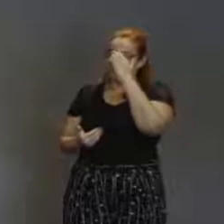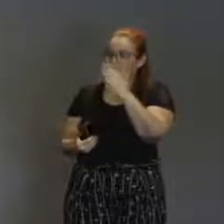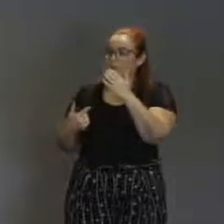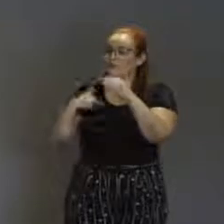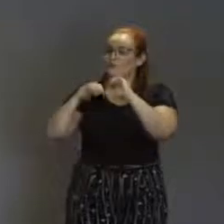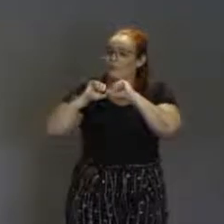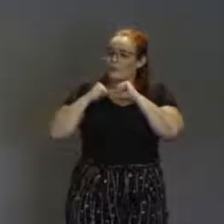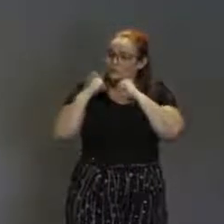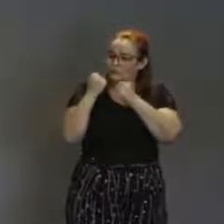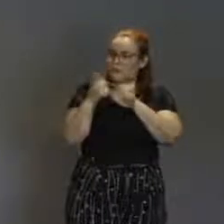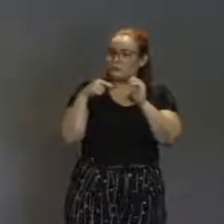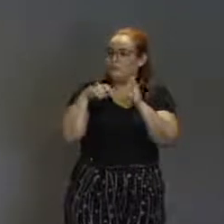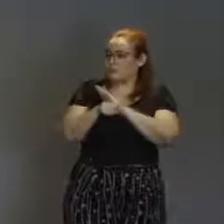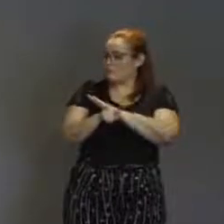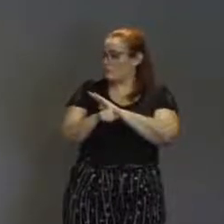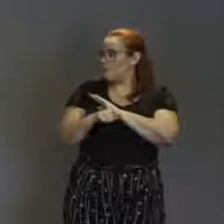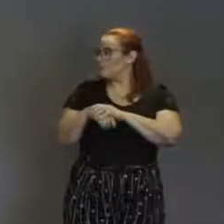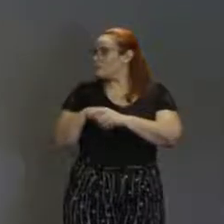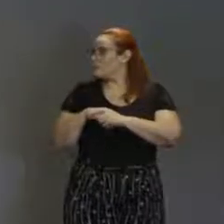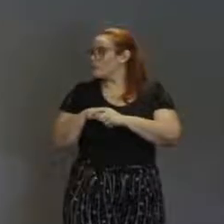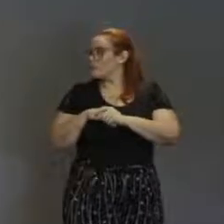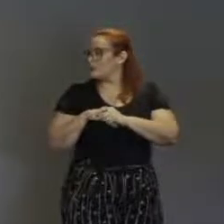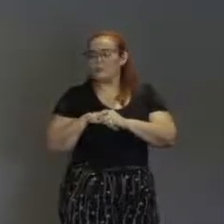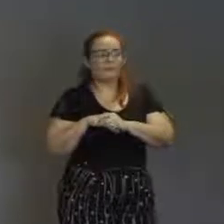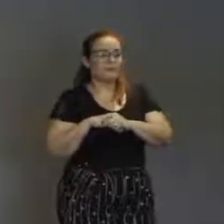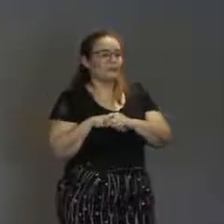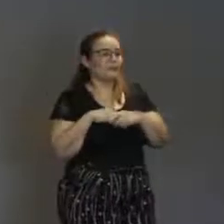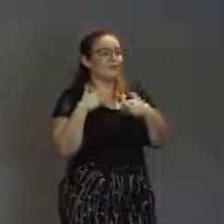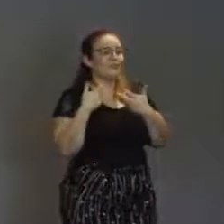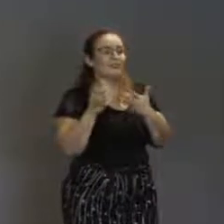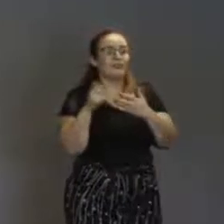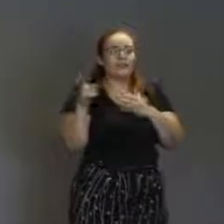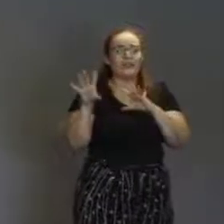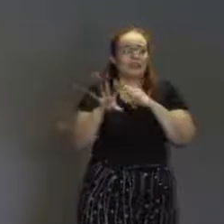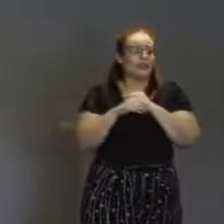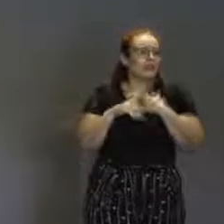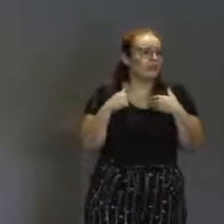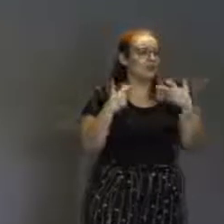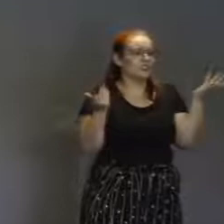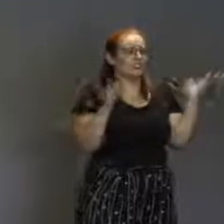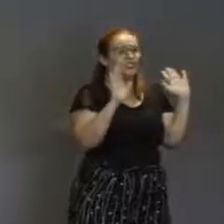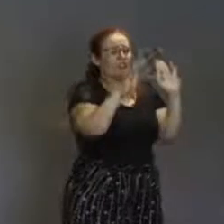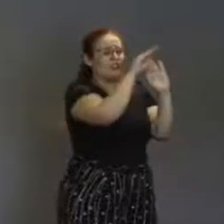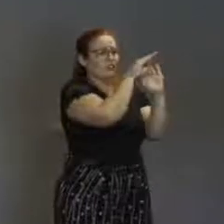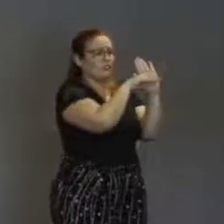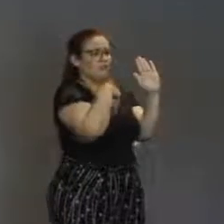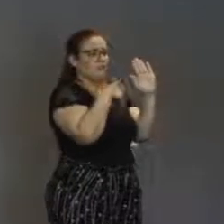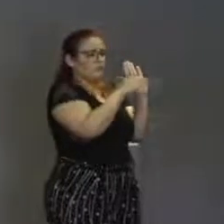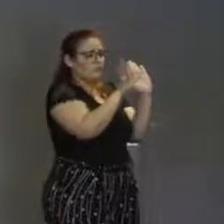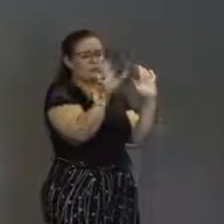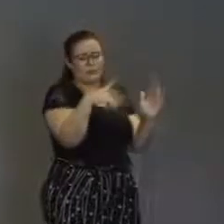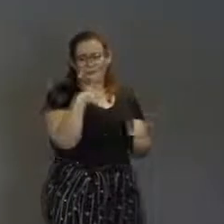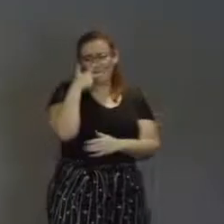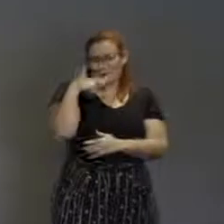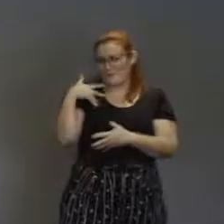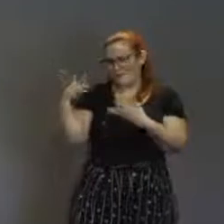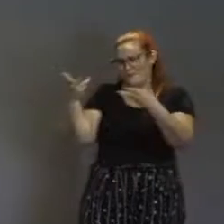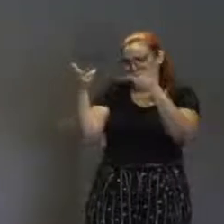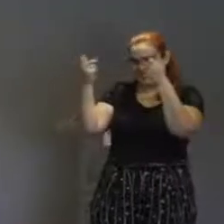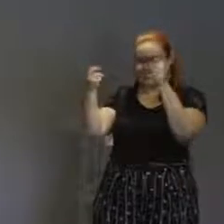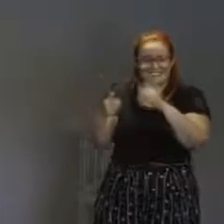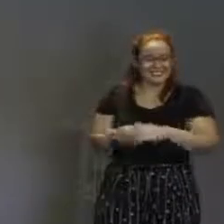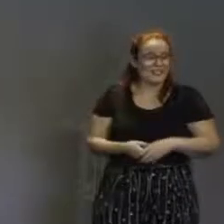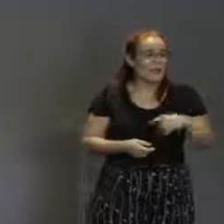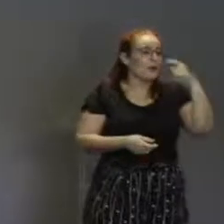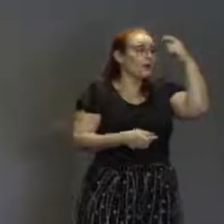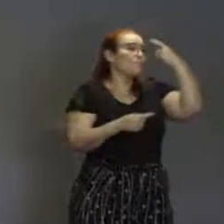a pergunta, porque eu quero que você complemente. Fugiu do roteiro já agora. Eu acho maravilhoso. Não, porque eu